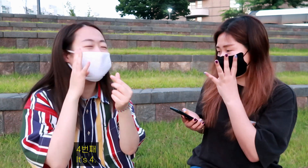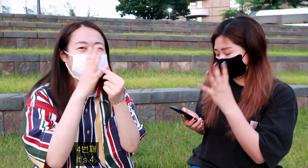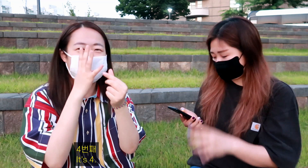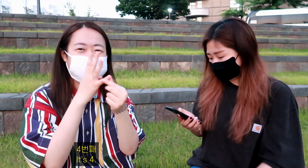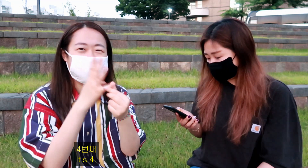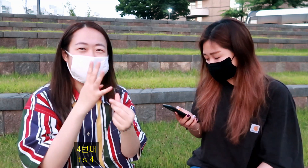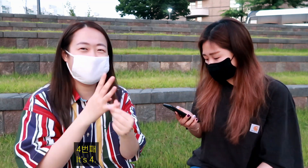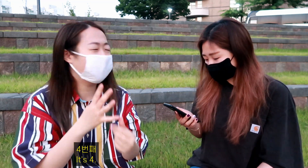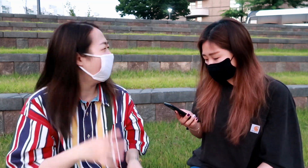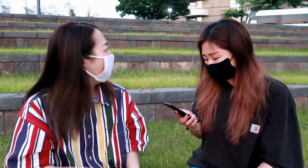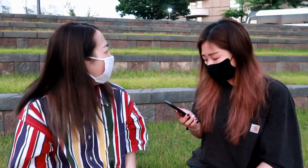내봤어요.